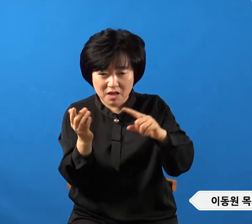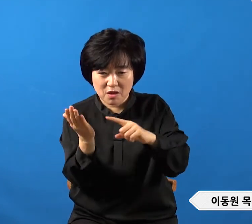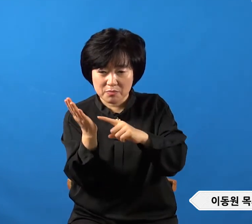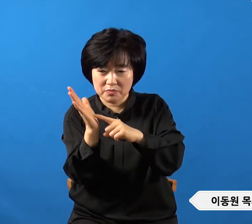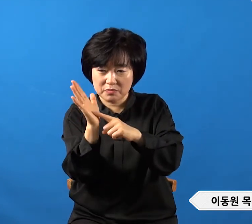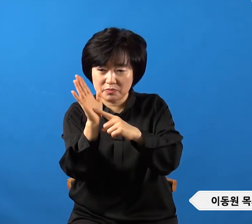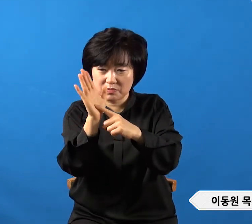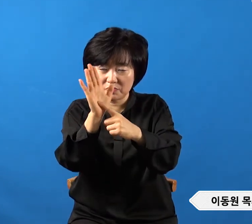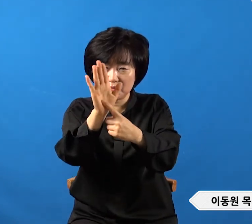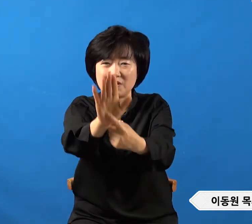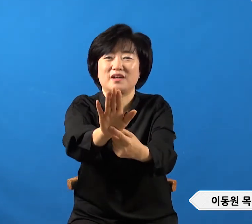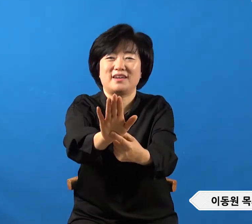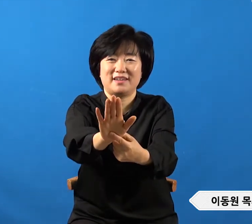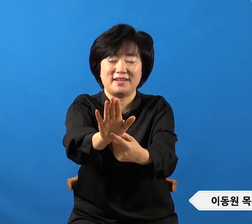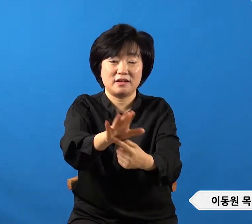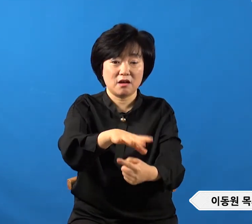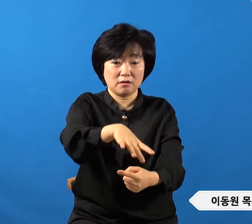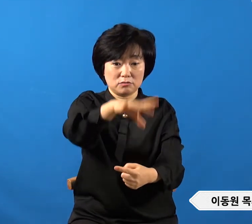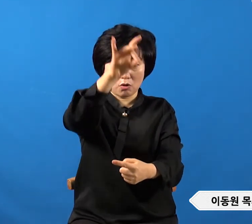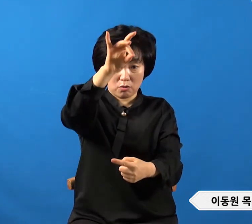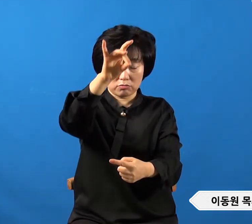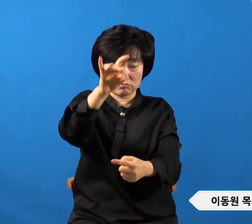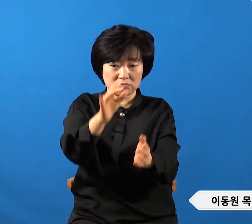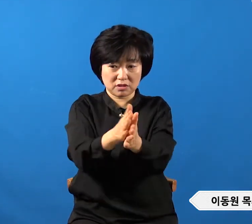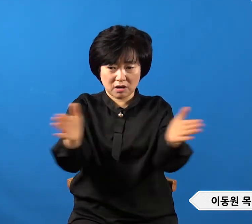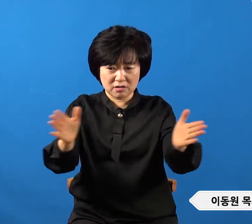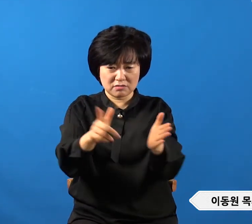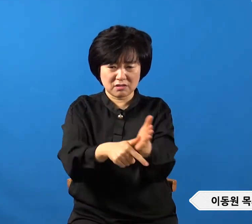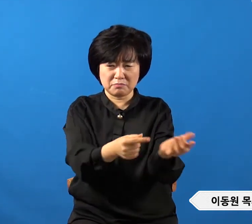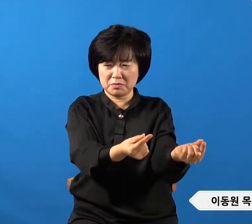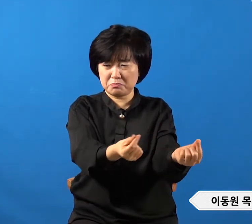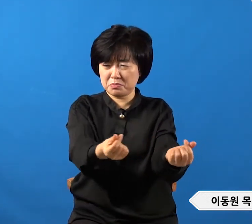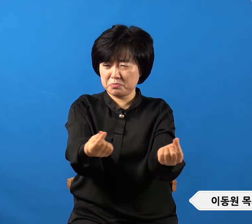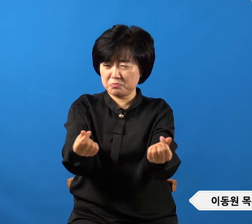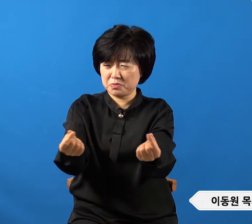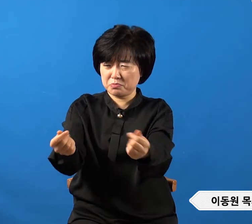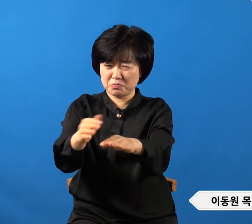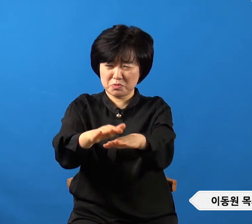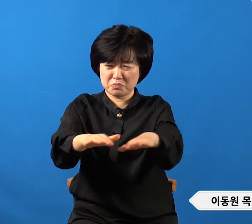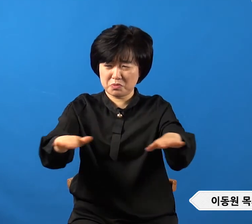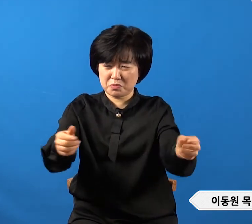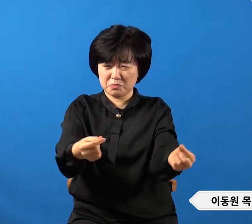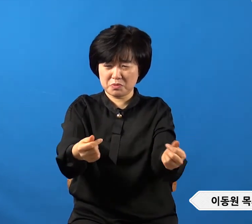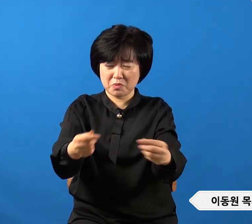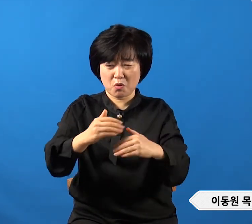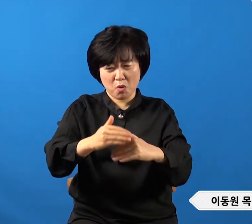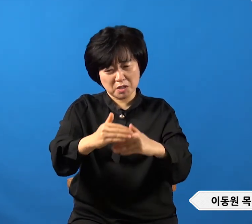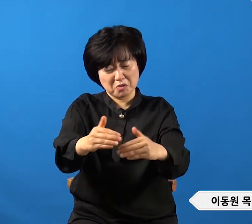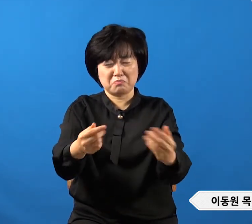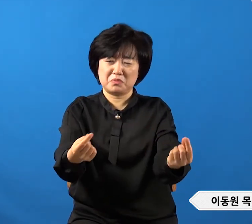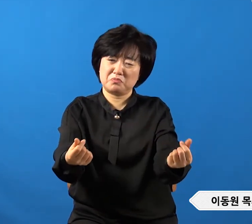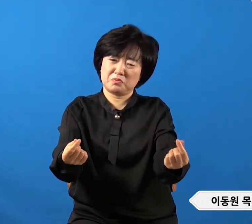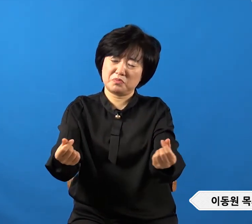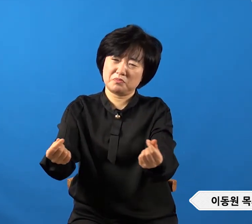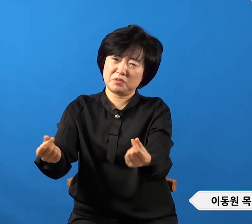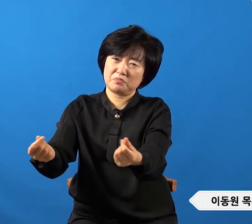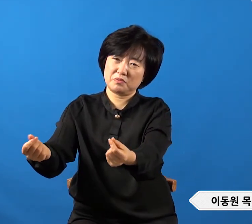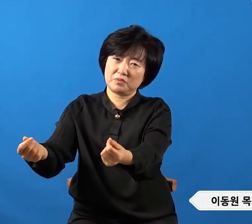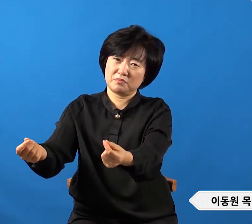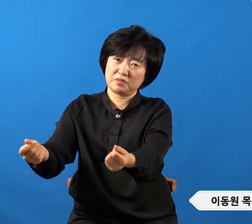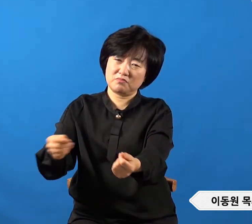마련입니다. 처음 시작할 때는 알곡이나 가라지나 비슷하다 이 말이에요. 과정에서도 유사할 수가 있어요.